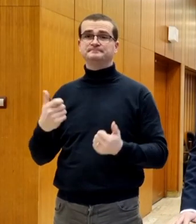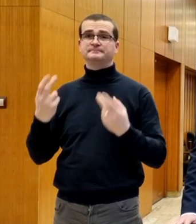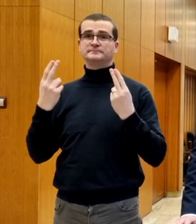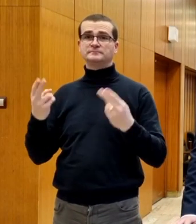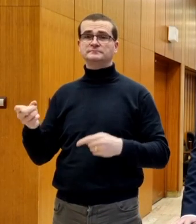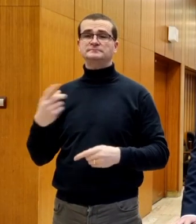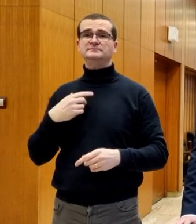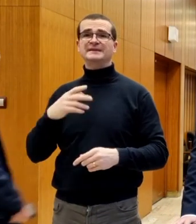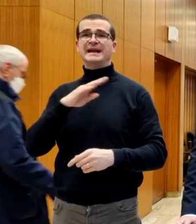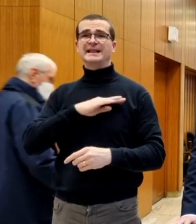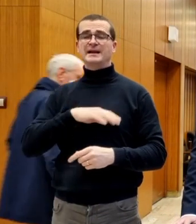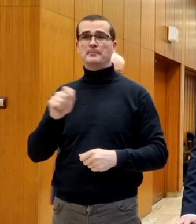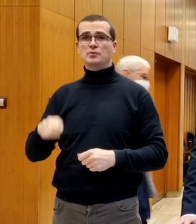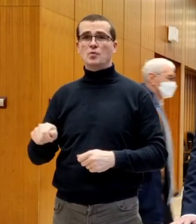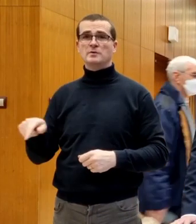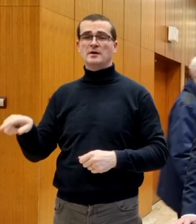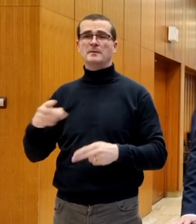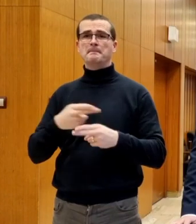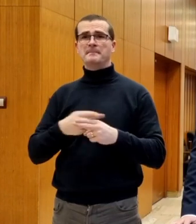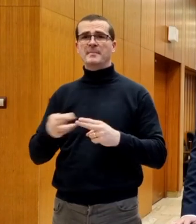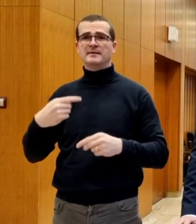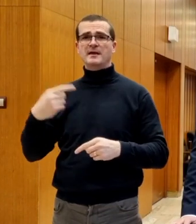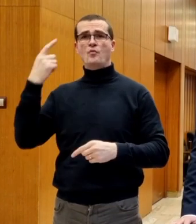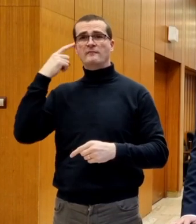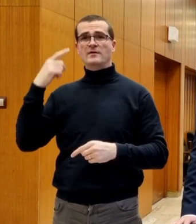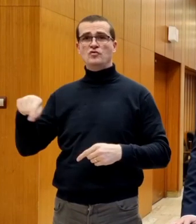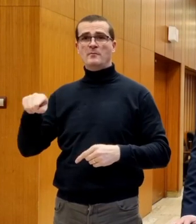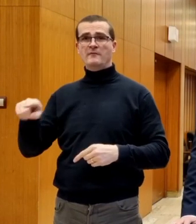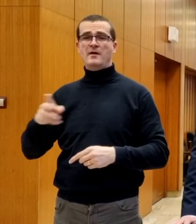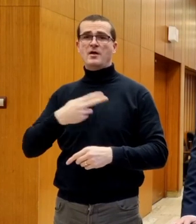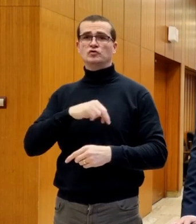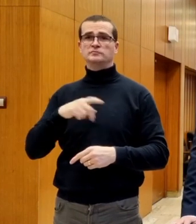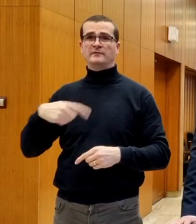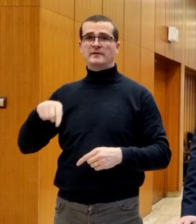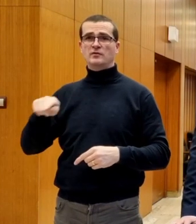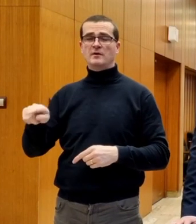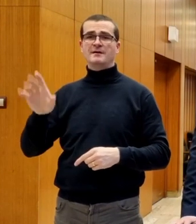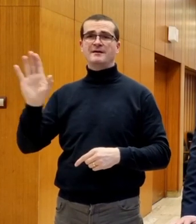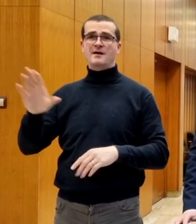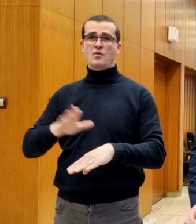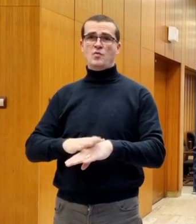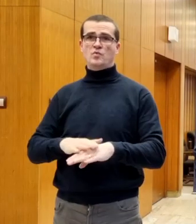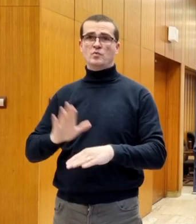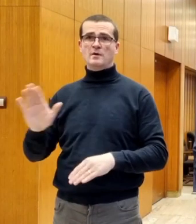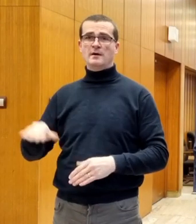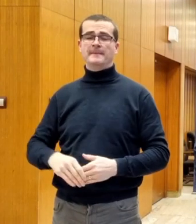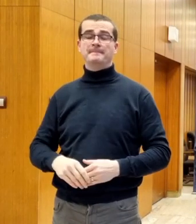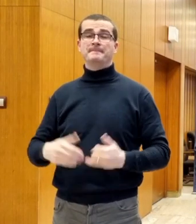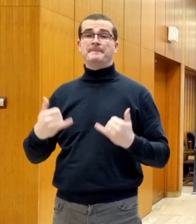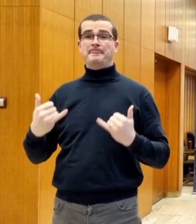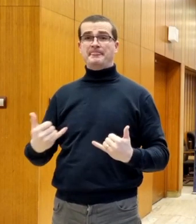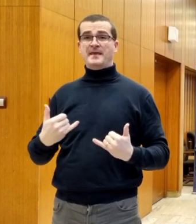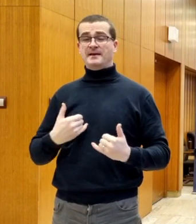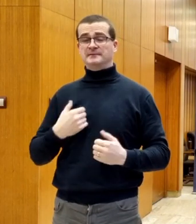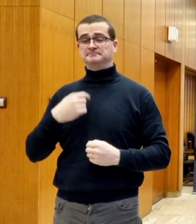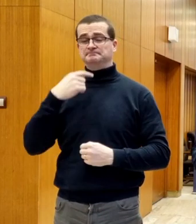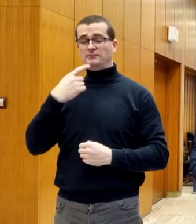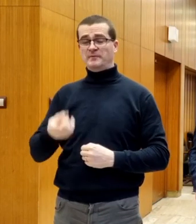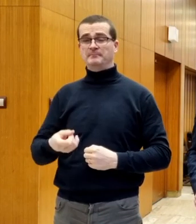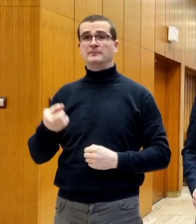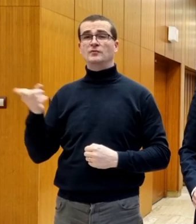aj generálny prokurátor teda plne si uvedomoval zodpovednosť, ktorá je v jeho rukách. Tu chcem povedať, že to,